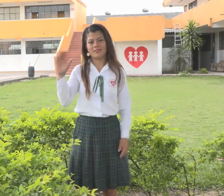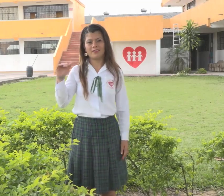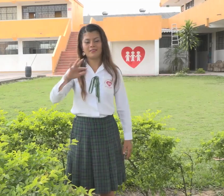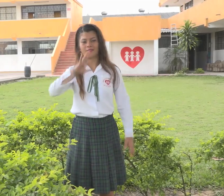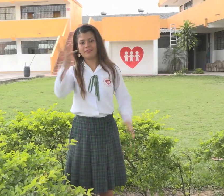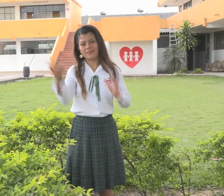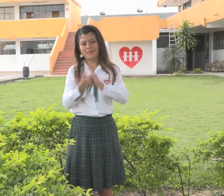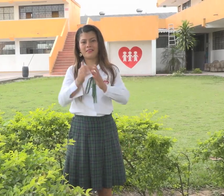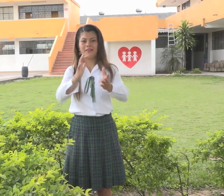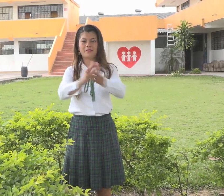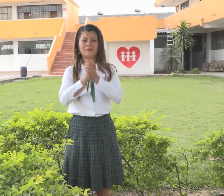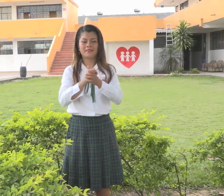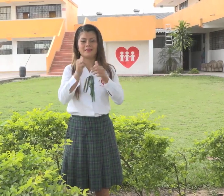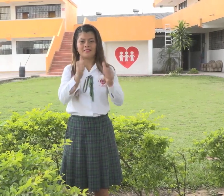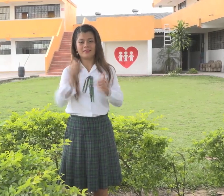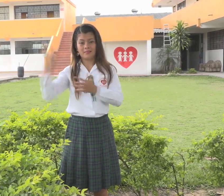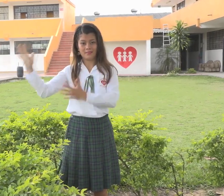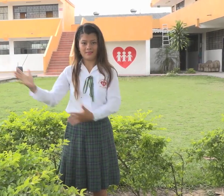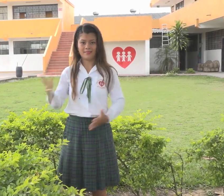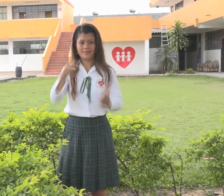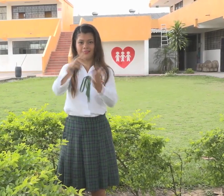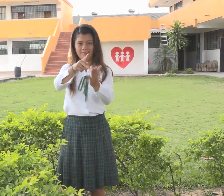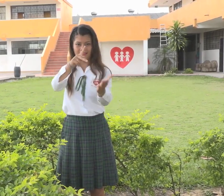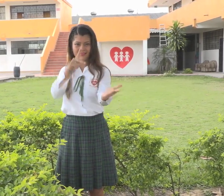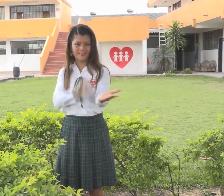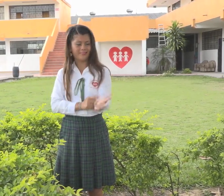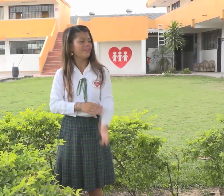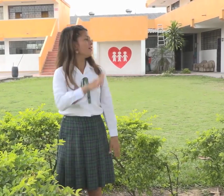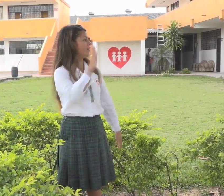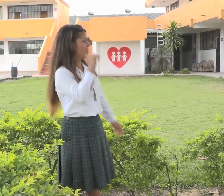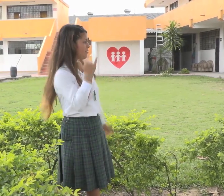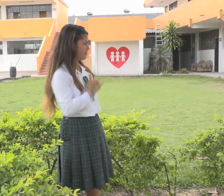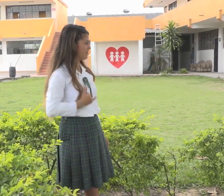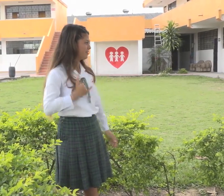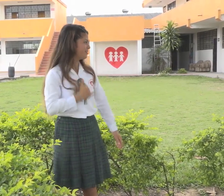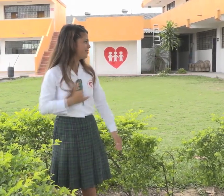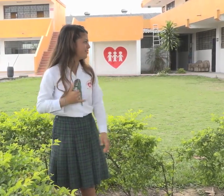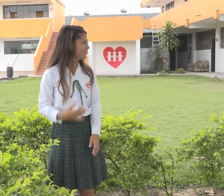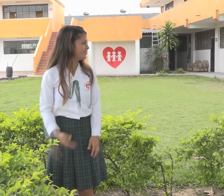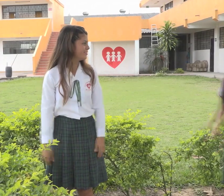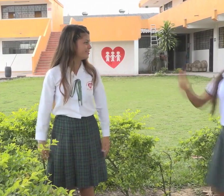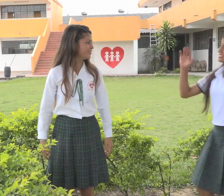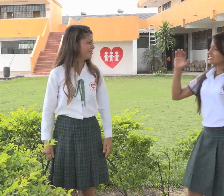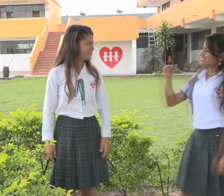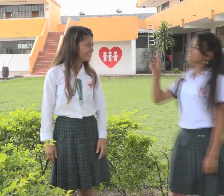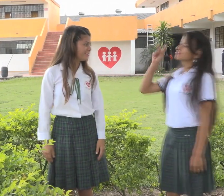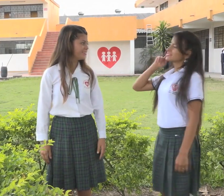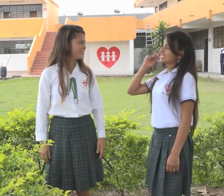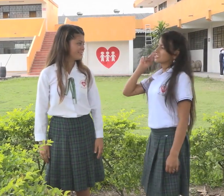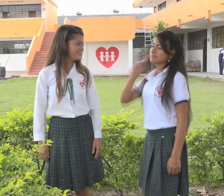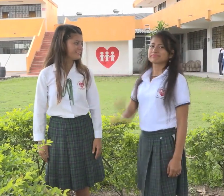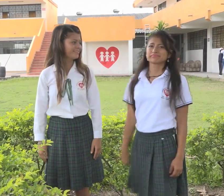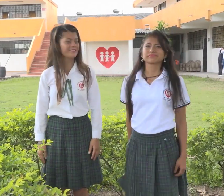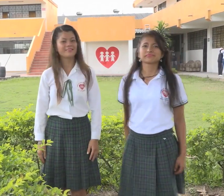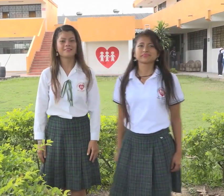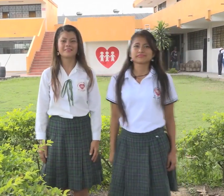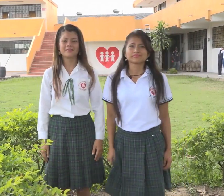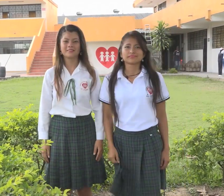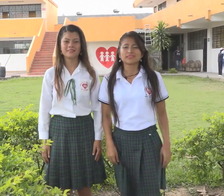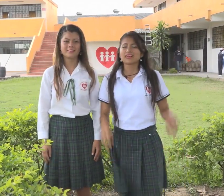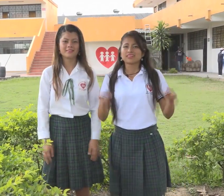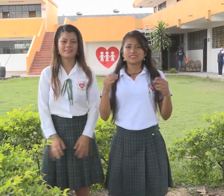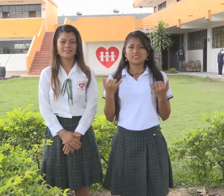Hola a todos amigos, bienvenidos al programa. Hola Yulisa. Hola Karen.